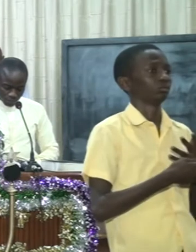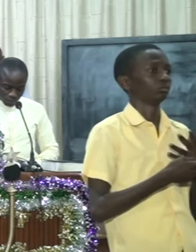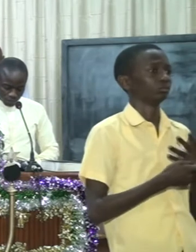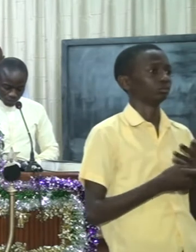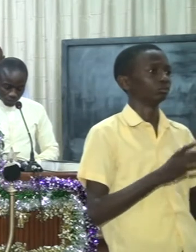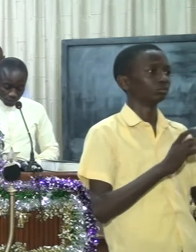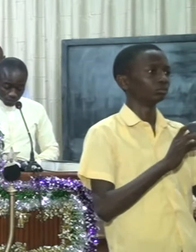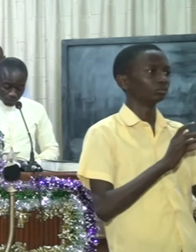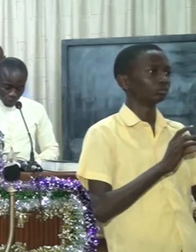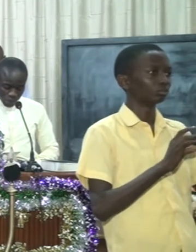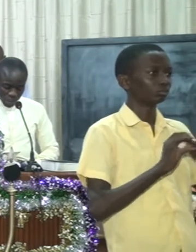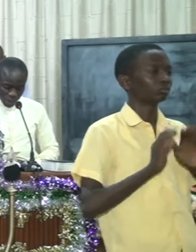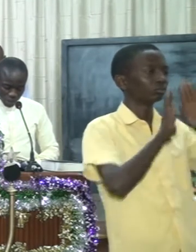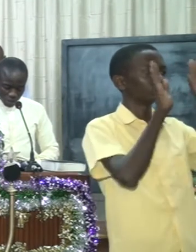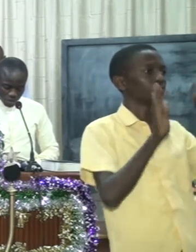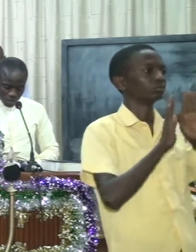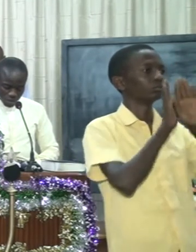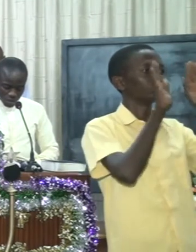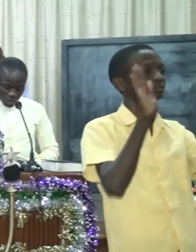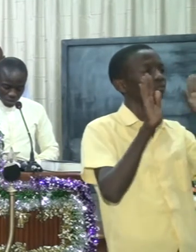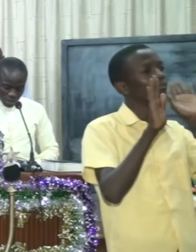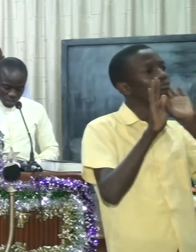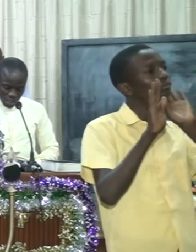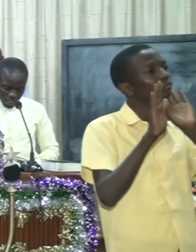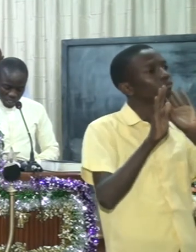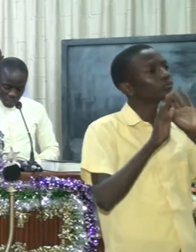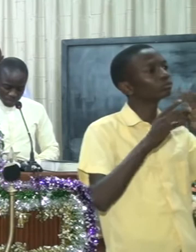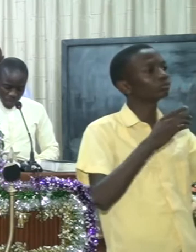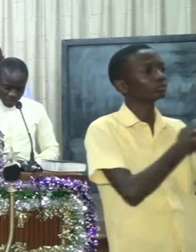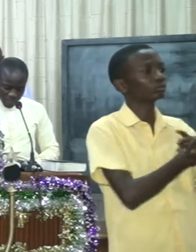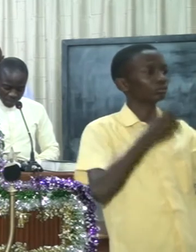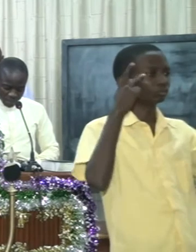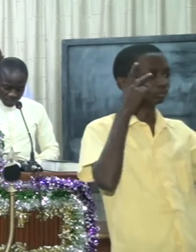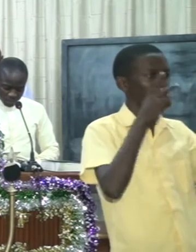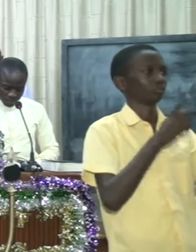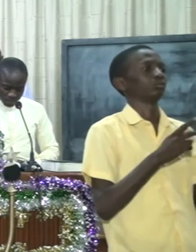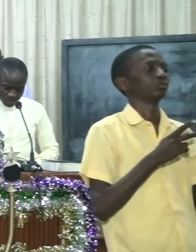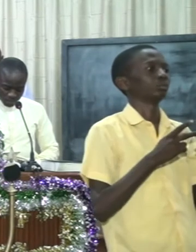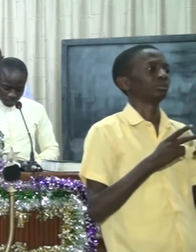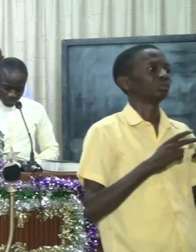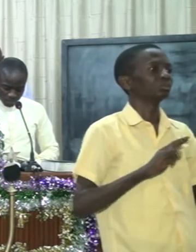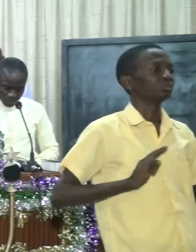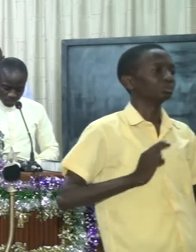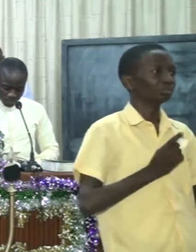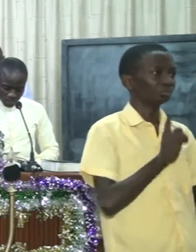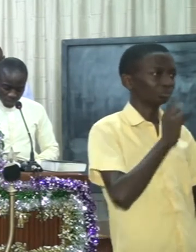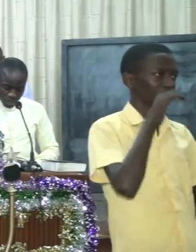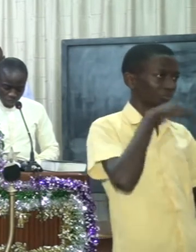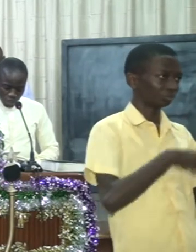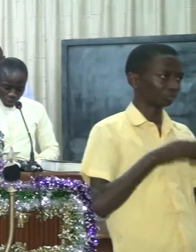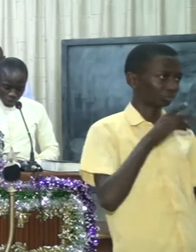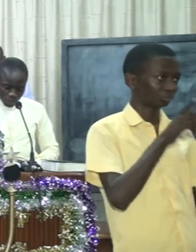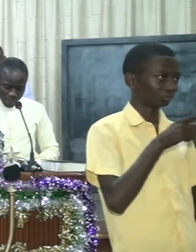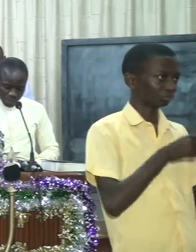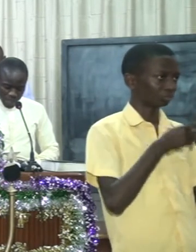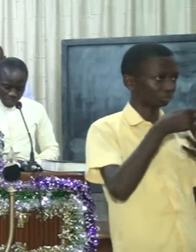wa jabu na wa Dieu wa ukamilifu et parfaite tuko ndani ya hii mupango